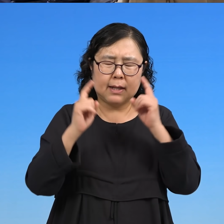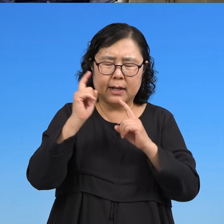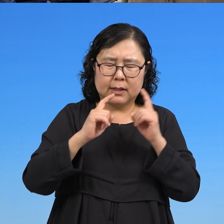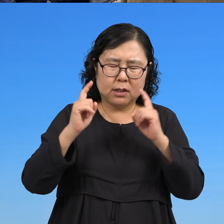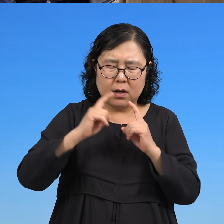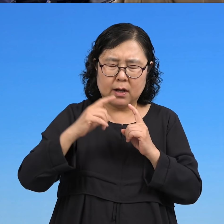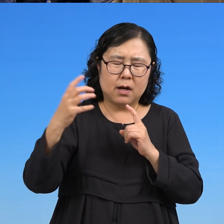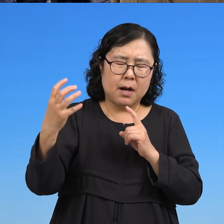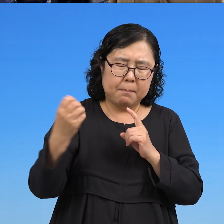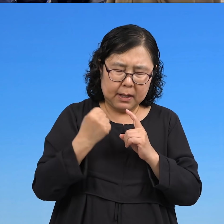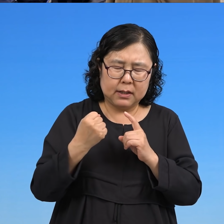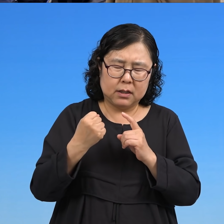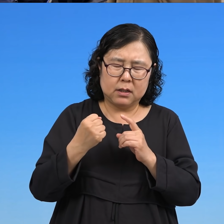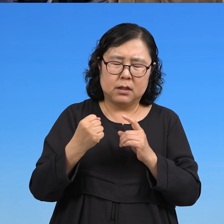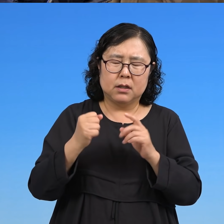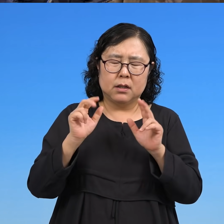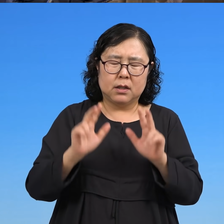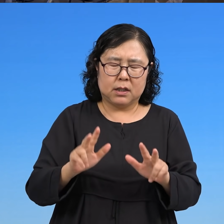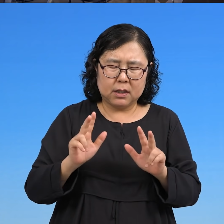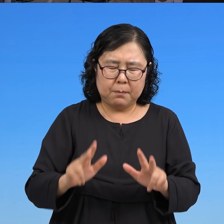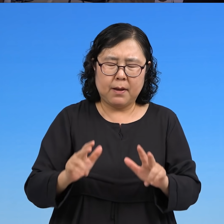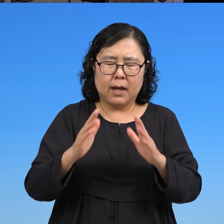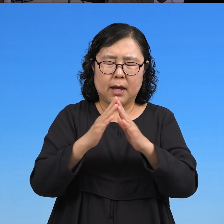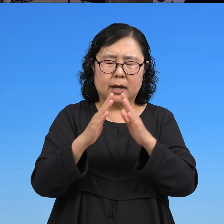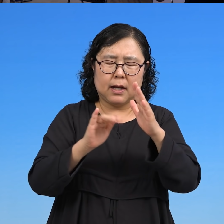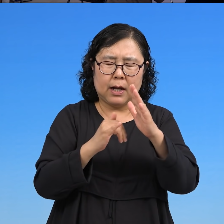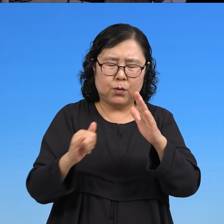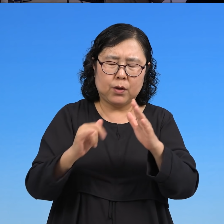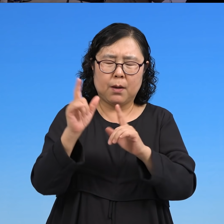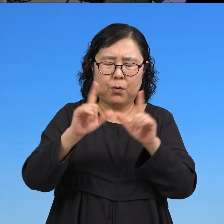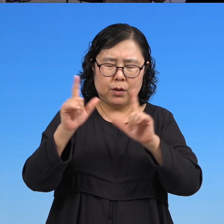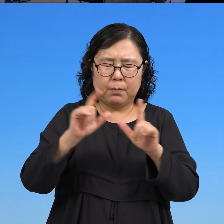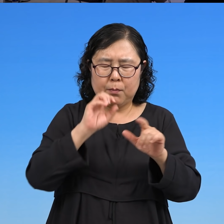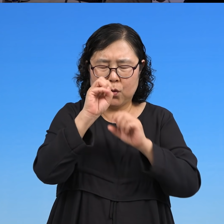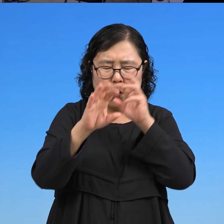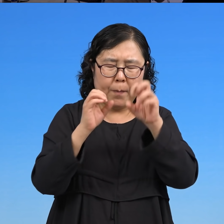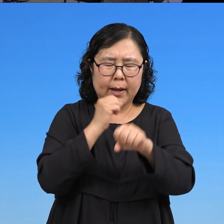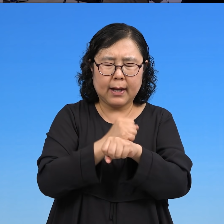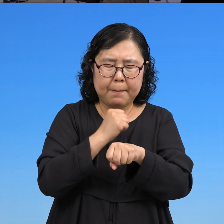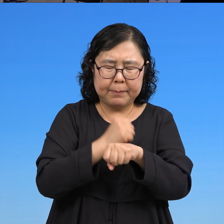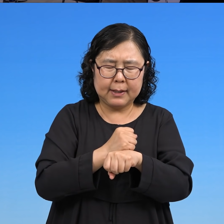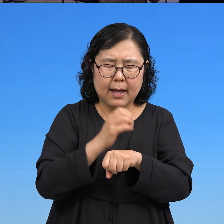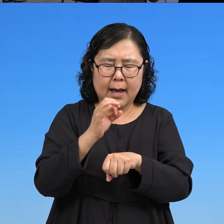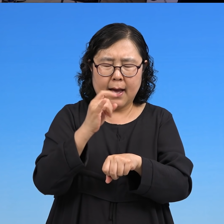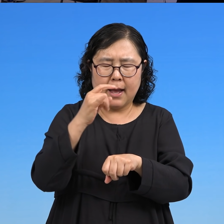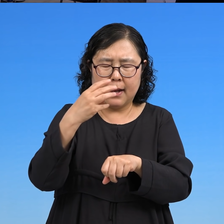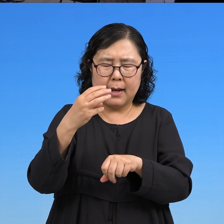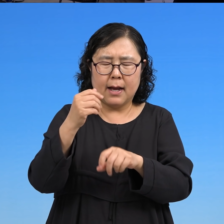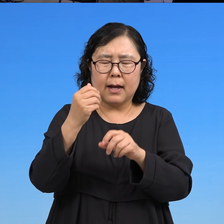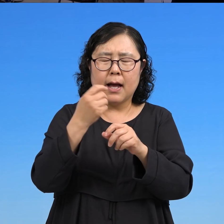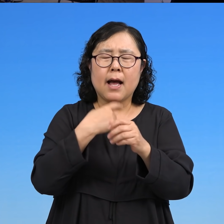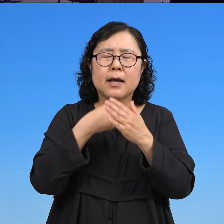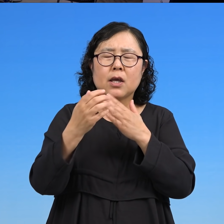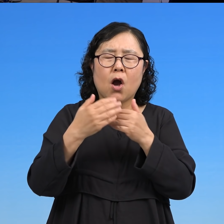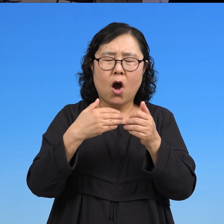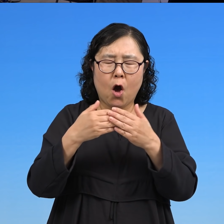오늘 현실의 가슴 아픈 가정의 모습인 것을 고백합니다. 오늘 하나님 엘리야가